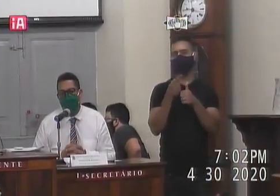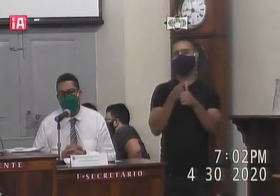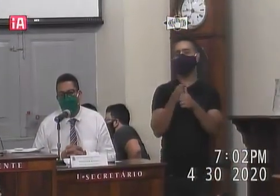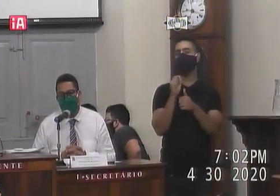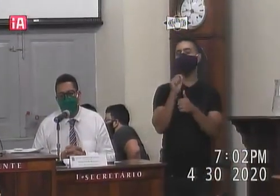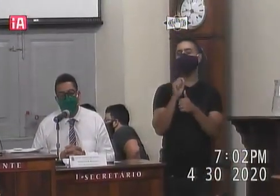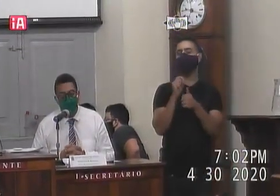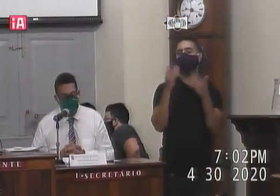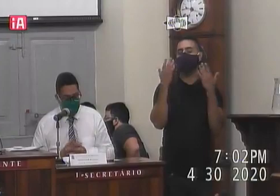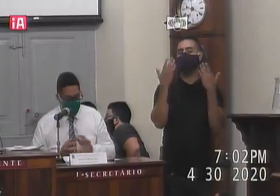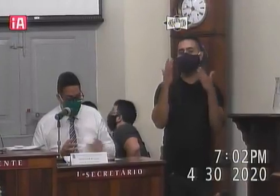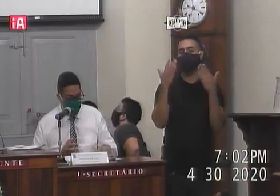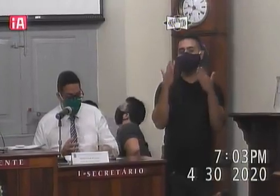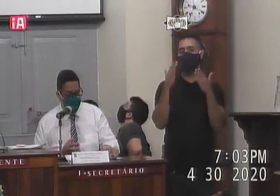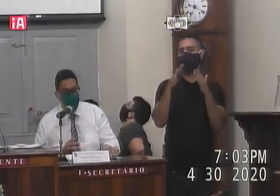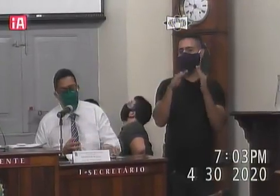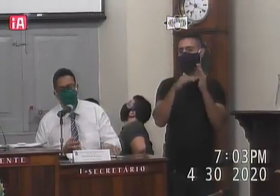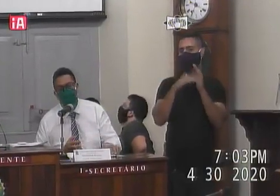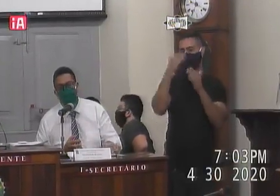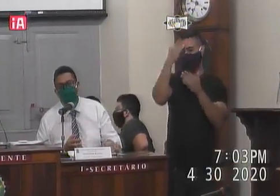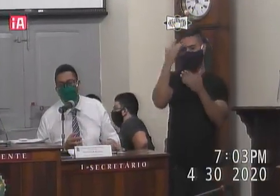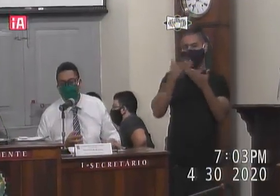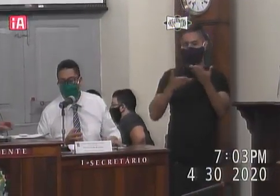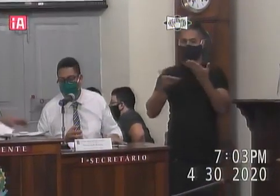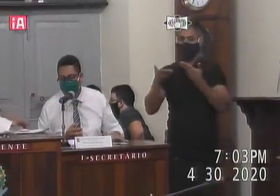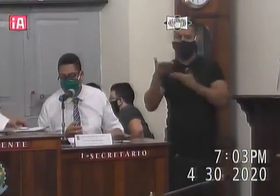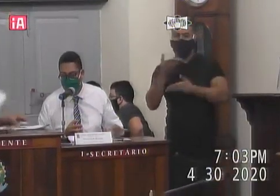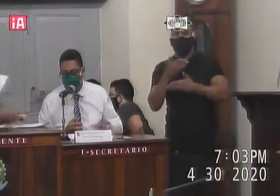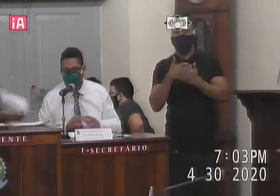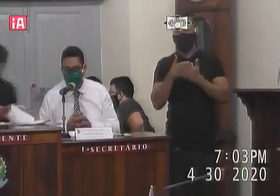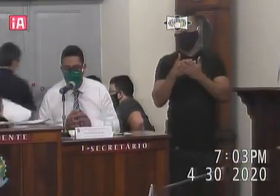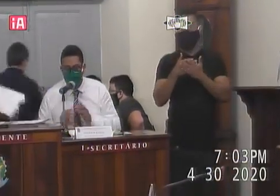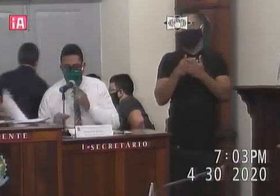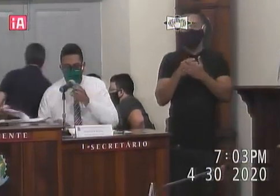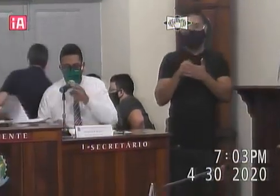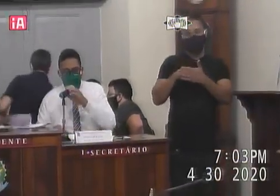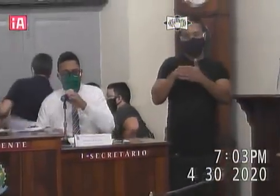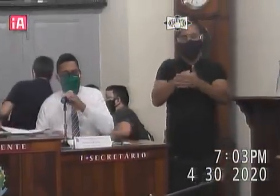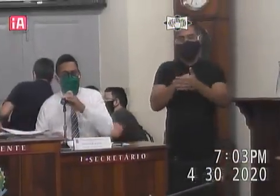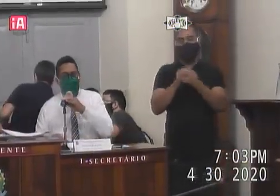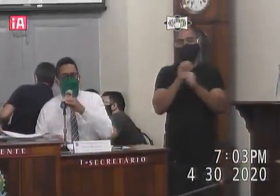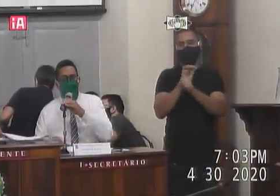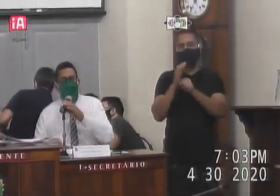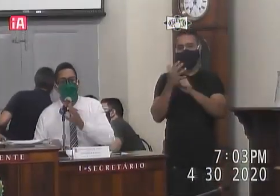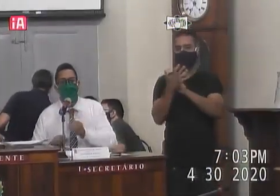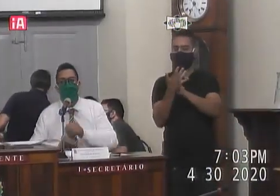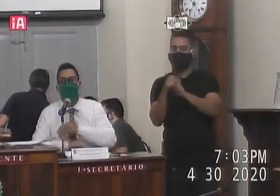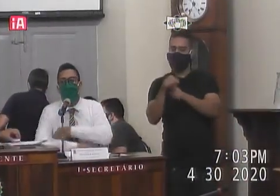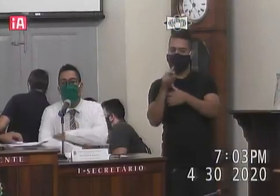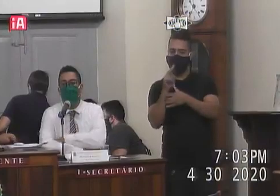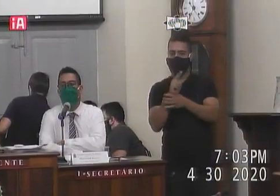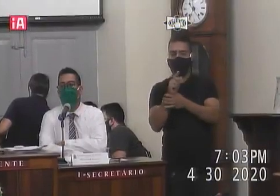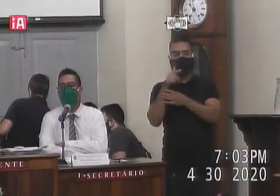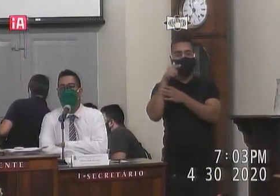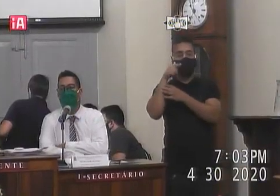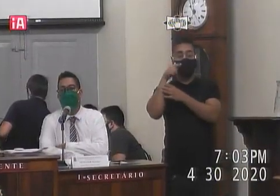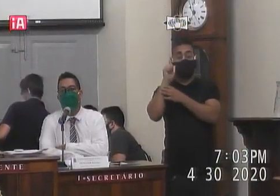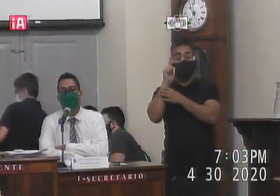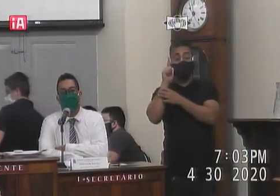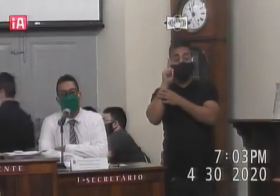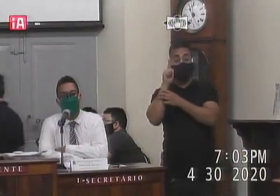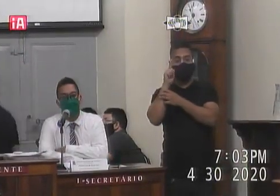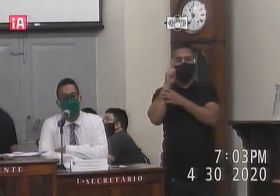parabenizar a todos envolvidos no combate do Covid-19 no município de Valença. Ontem eu compartilhei na